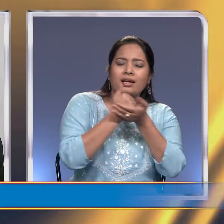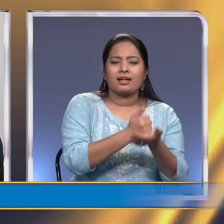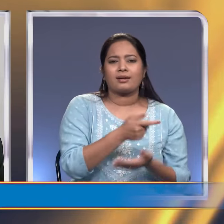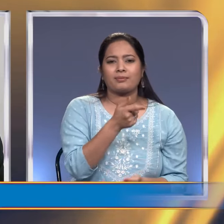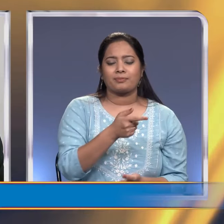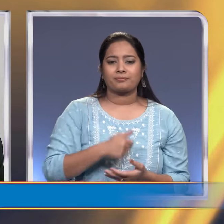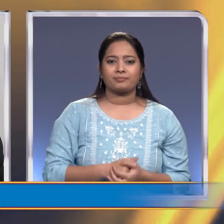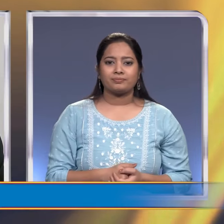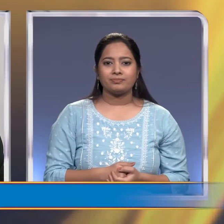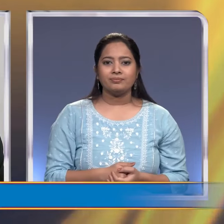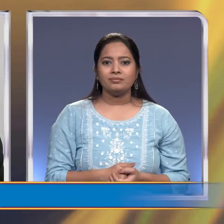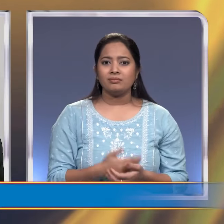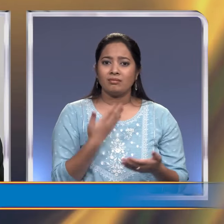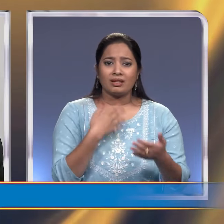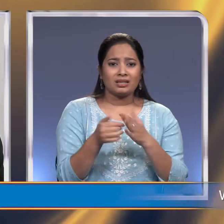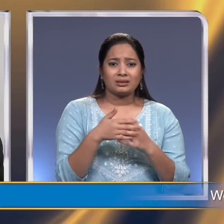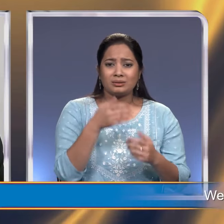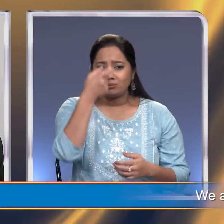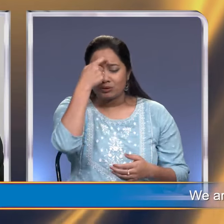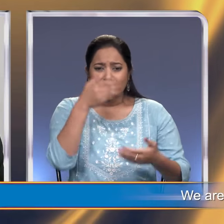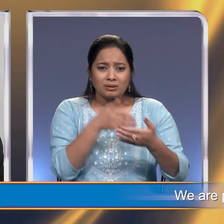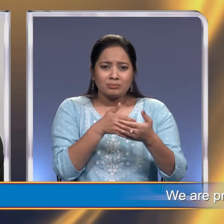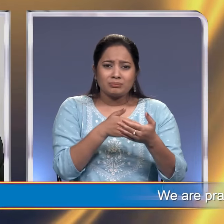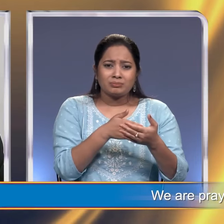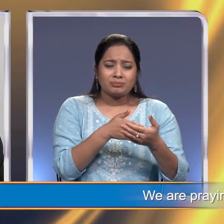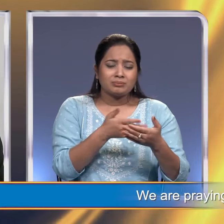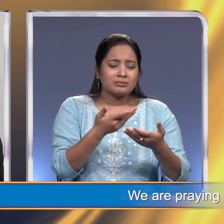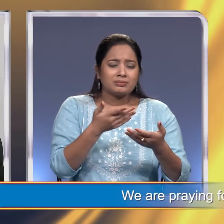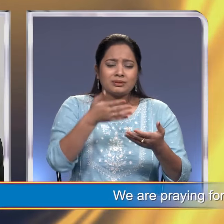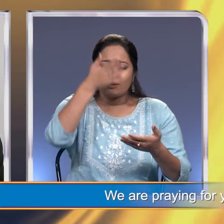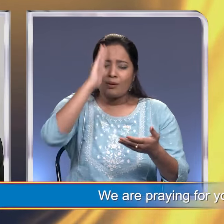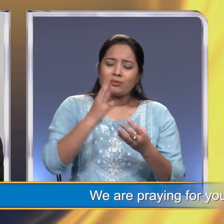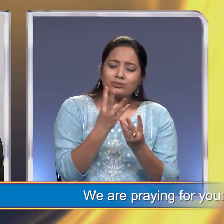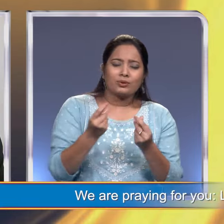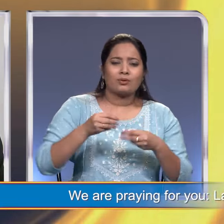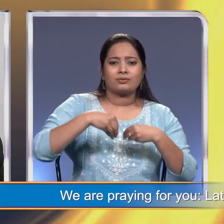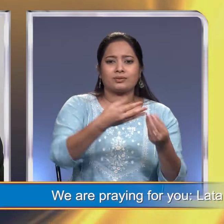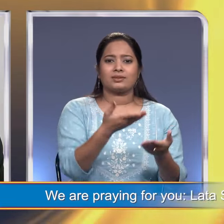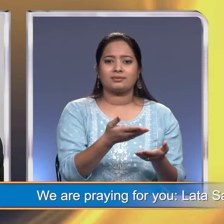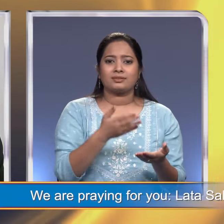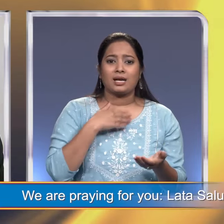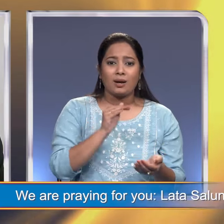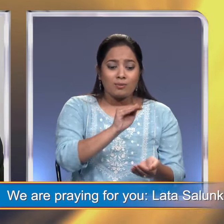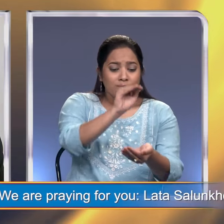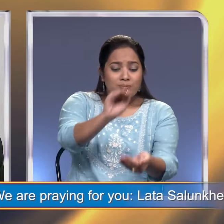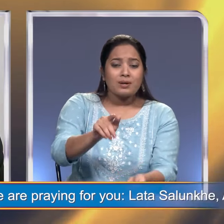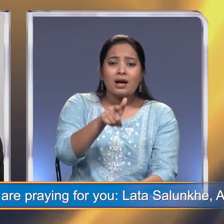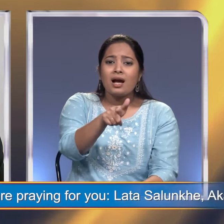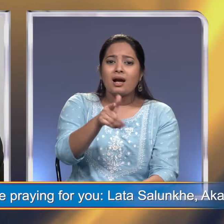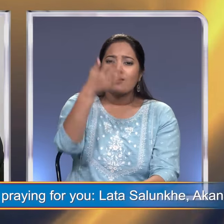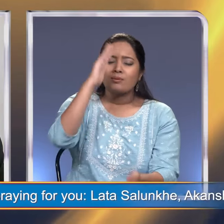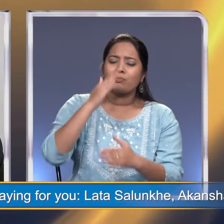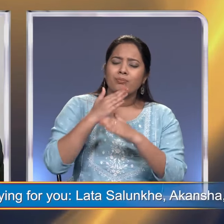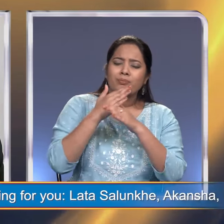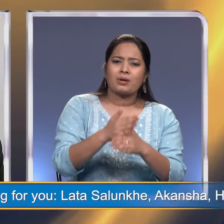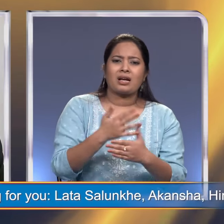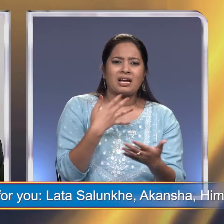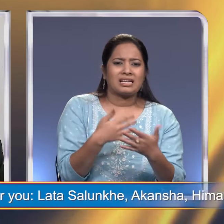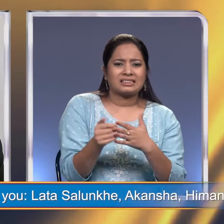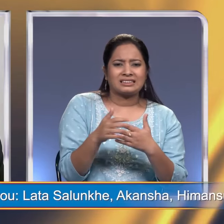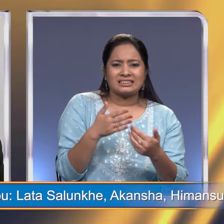है कि जो तुझ पर विश्वास करते हैं उन्हें कोई कमी नहीं होती। प्रभु, हम प्रार्थना करते हैं कि तू उन बच्चों को सुरक्षित रख